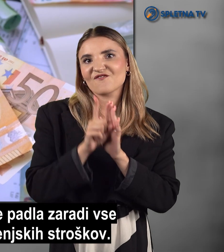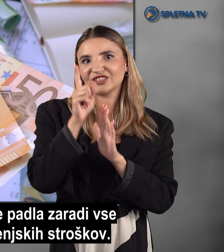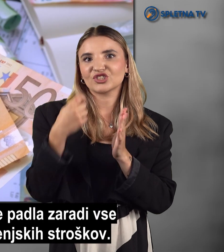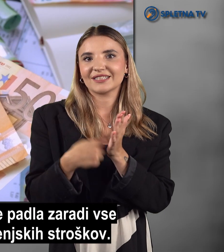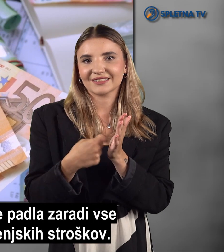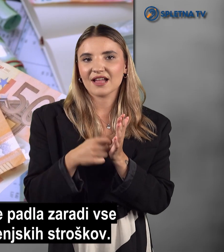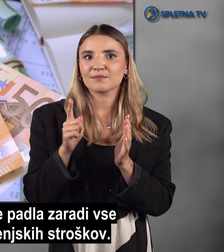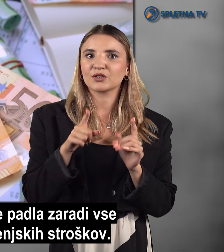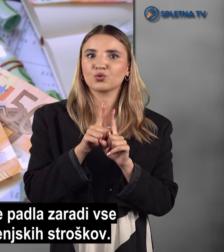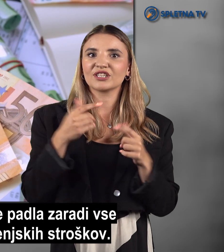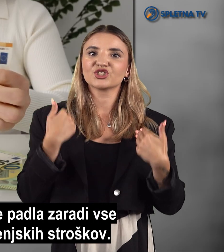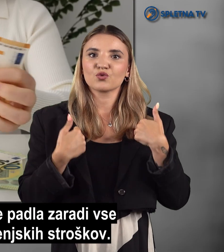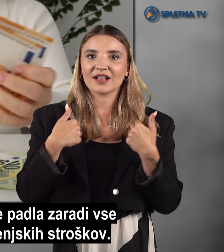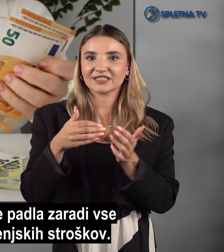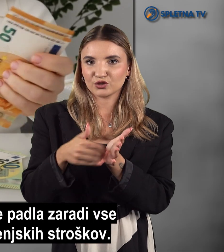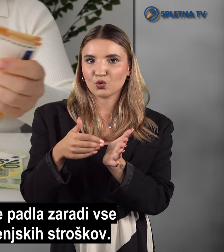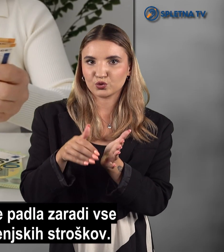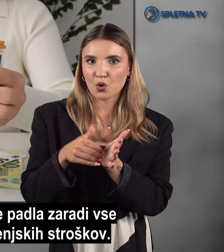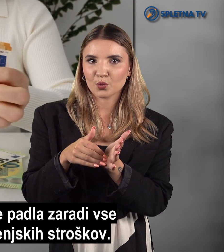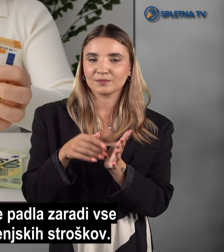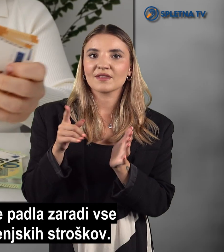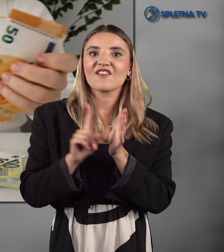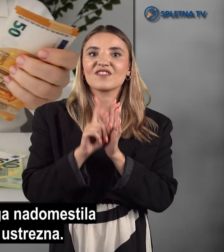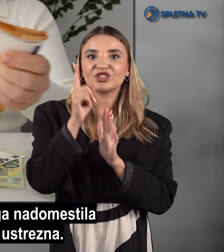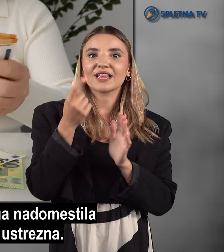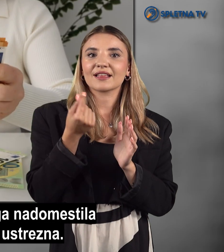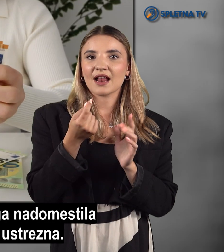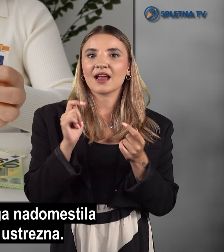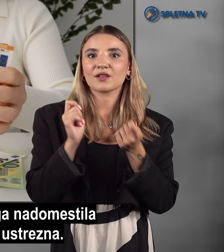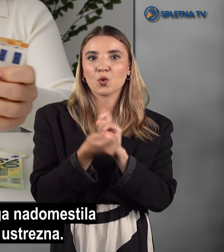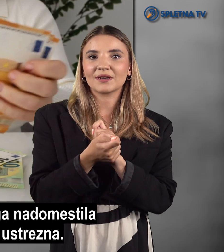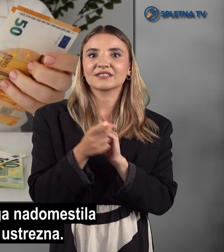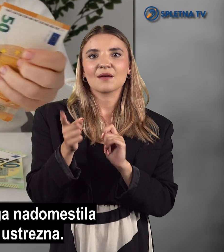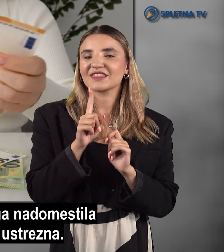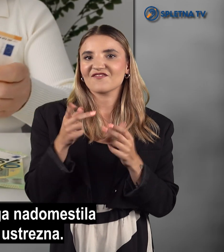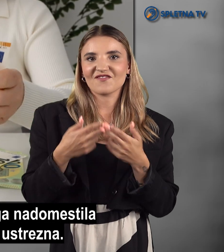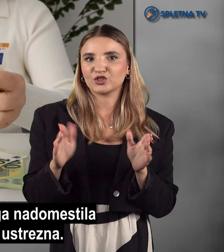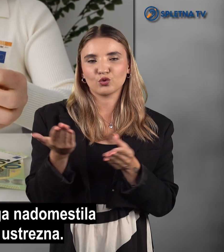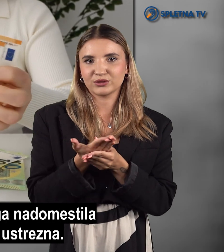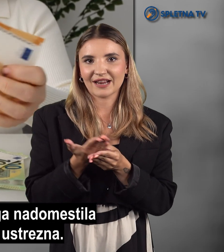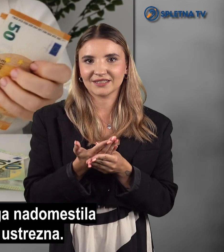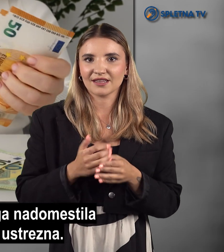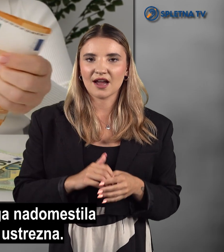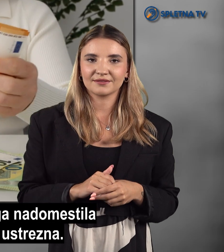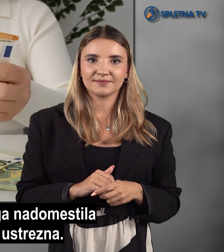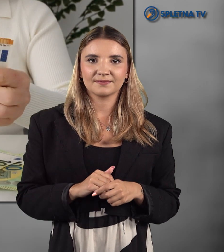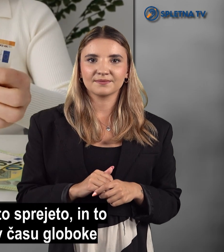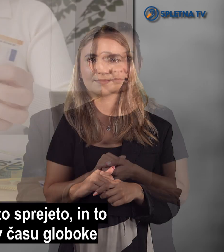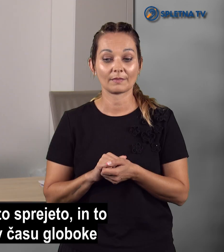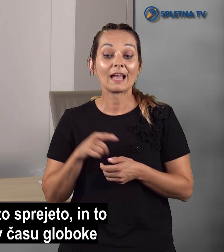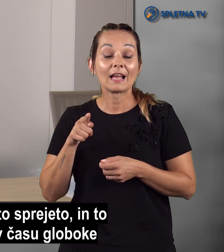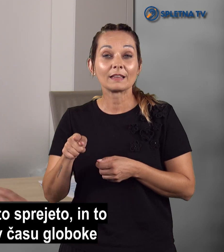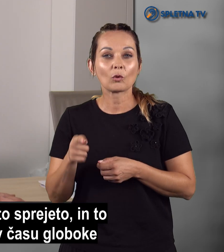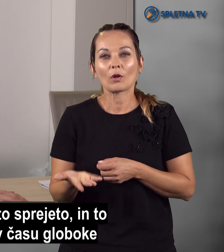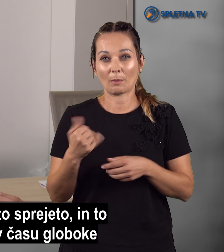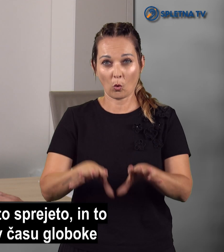je padla zaradi vse višjih cen ter življenjskih stroškov. Višina denarnega nadomestila tako ni več